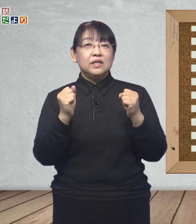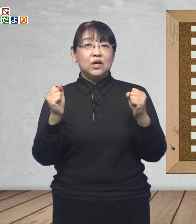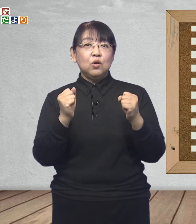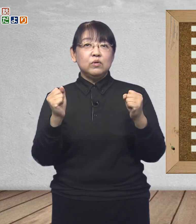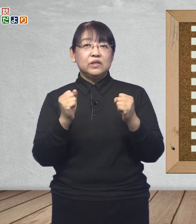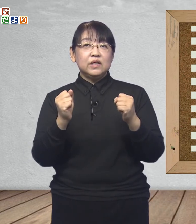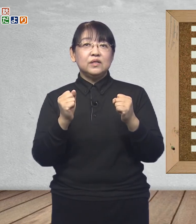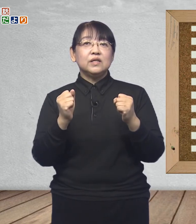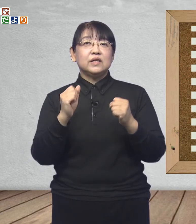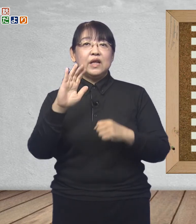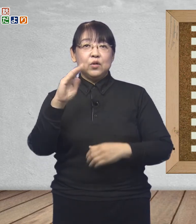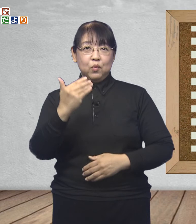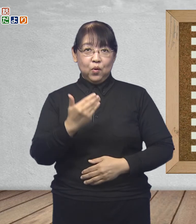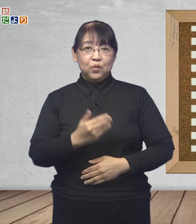冷え込む季節ですけれども、